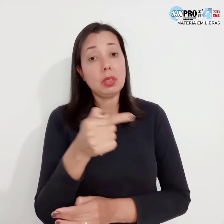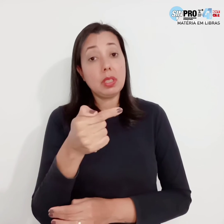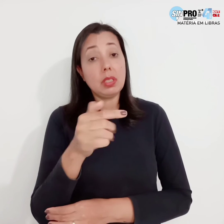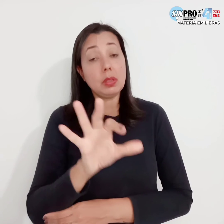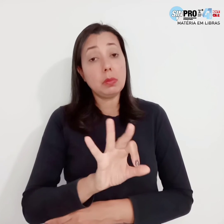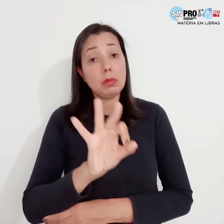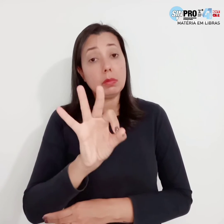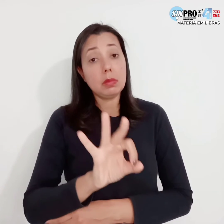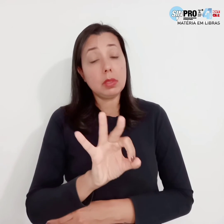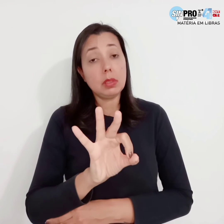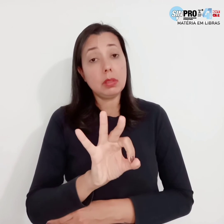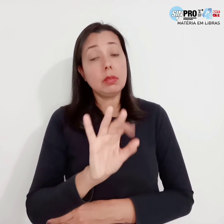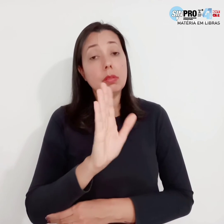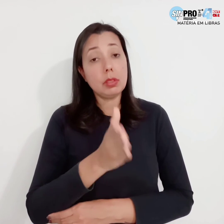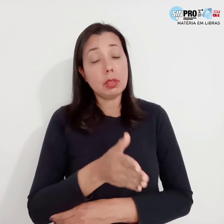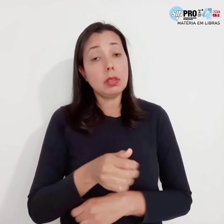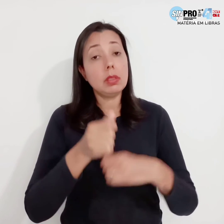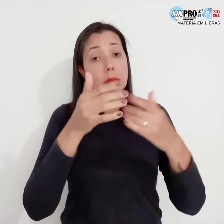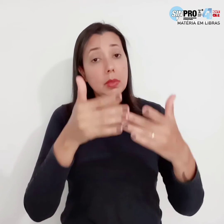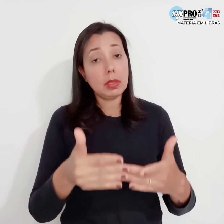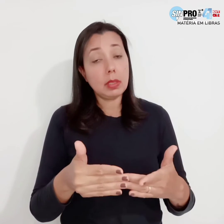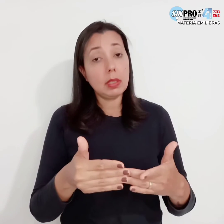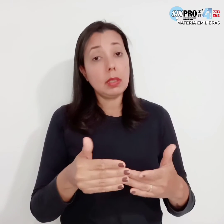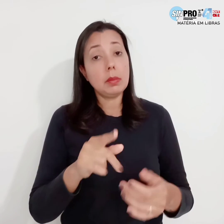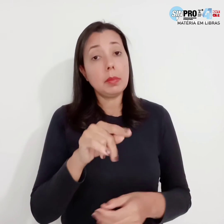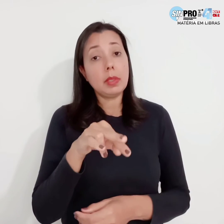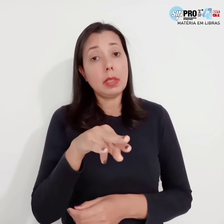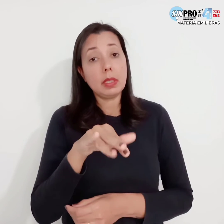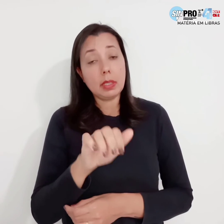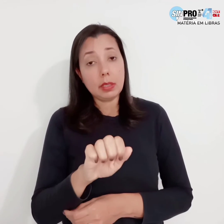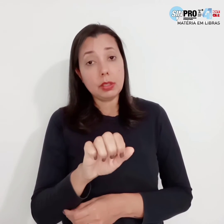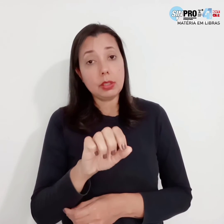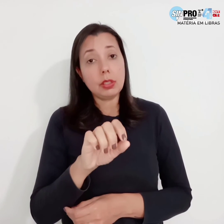7% mencionados no PNAD do IBGE.